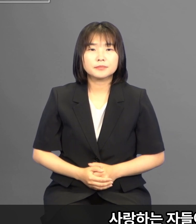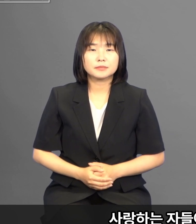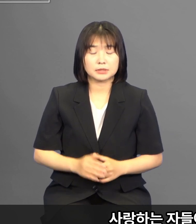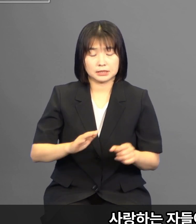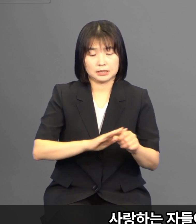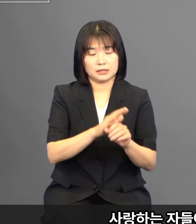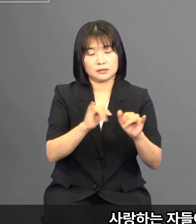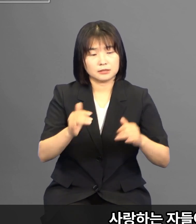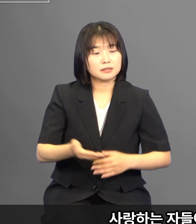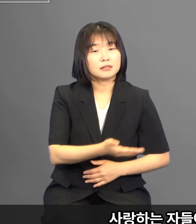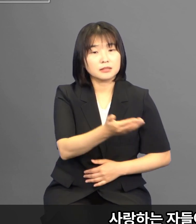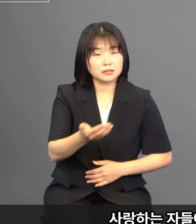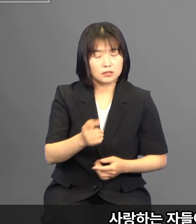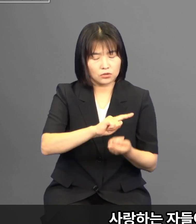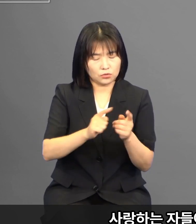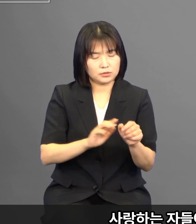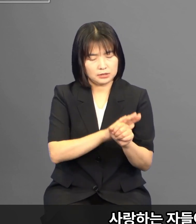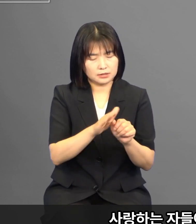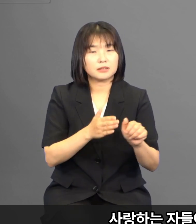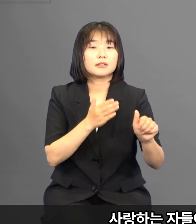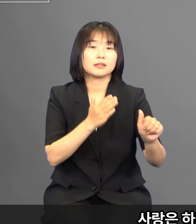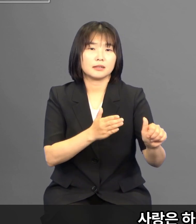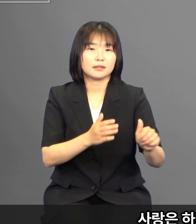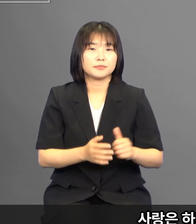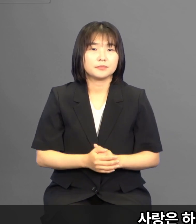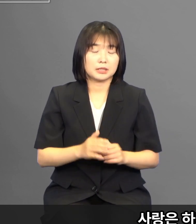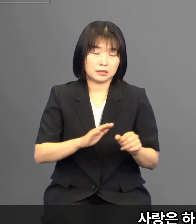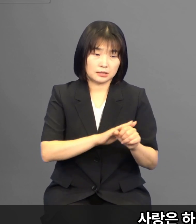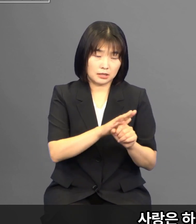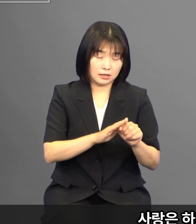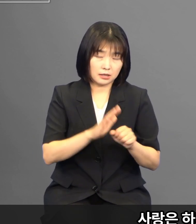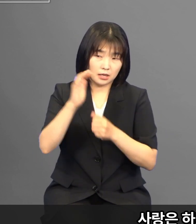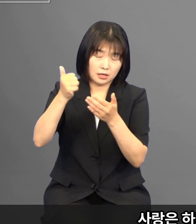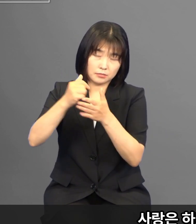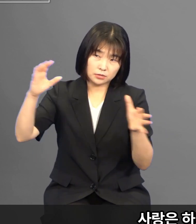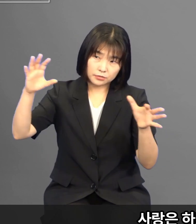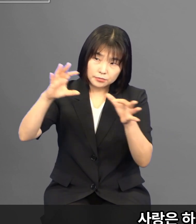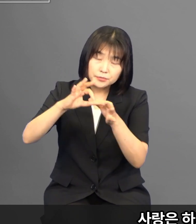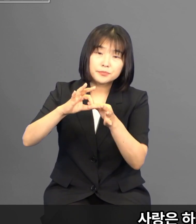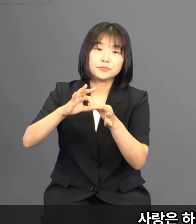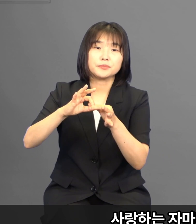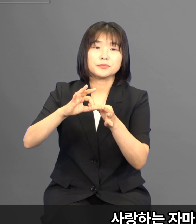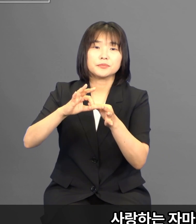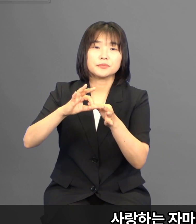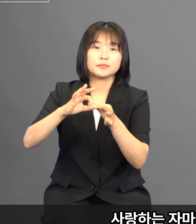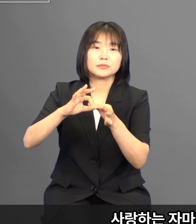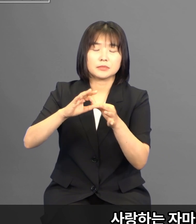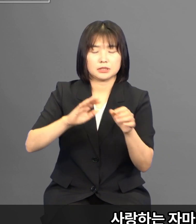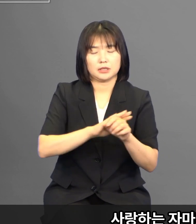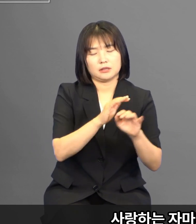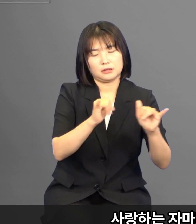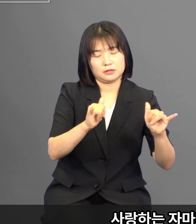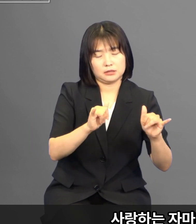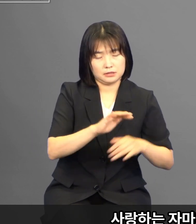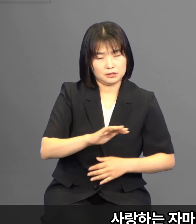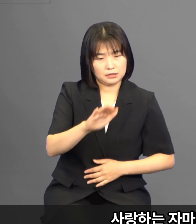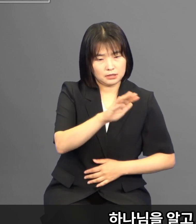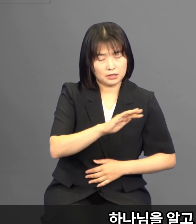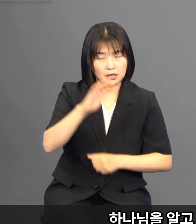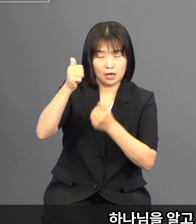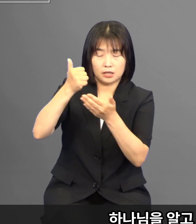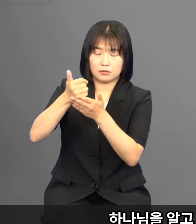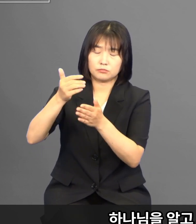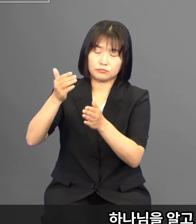사랑하는 자들아 우리가 서로 사랑하자. 사랑은 하나님께 속한 것이니 사랑하는 자마다 하나님으로부터